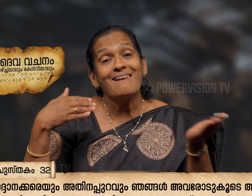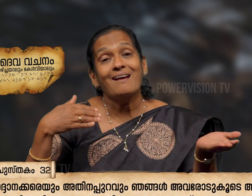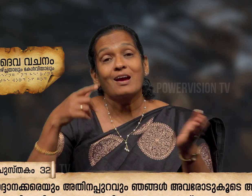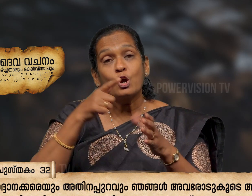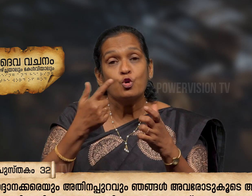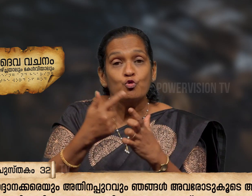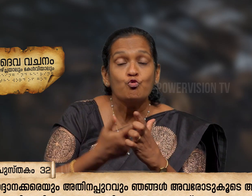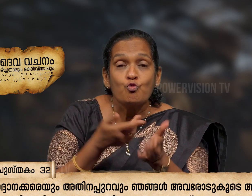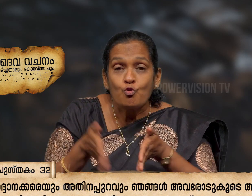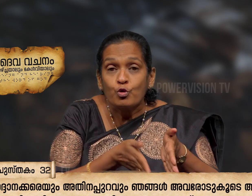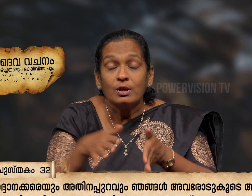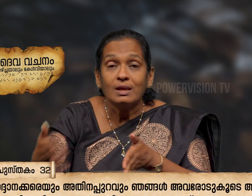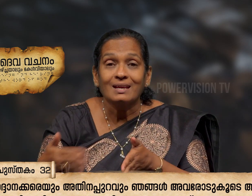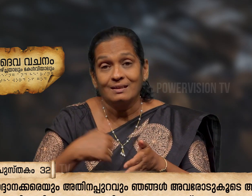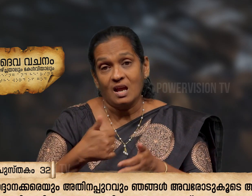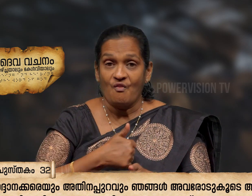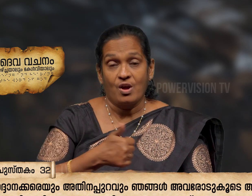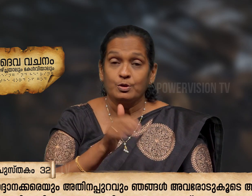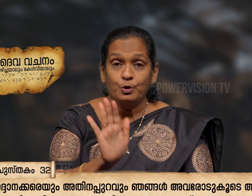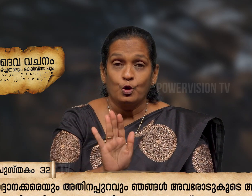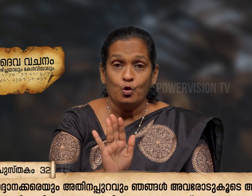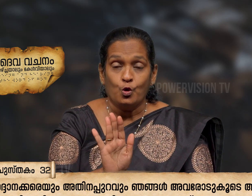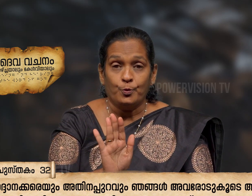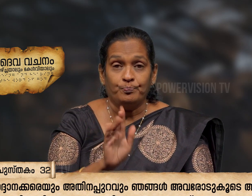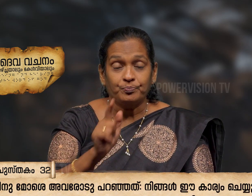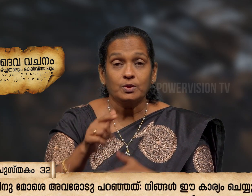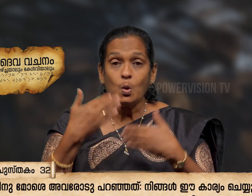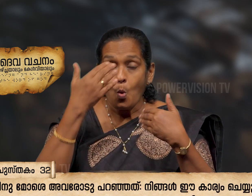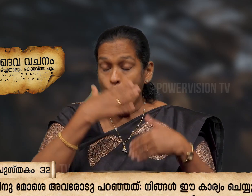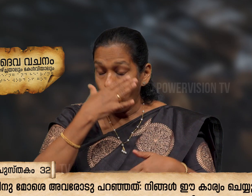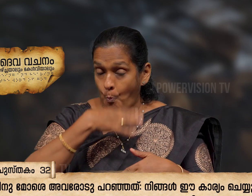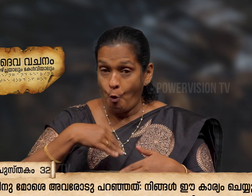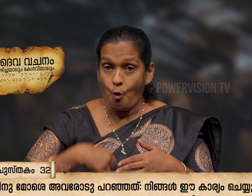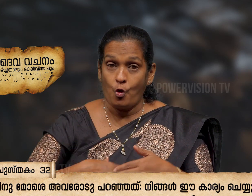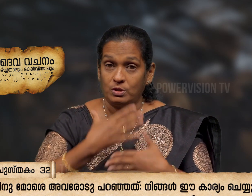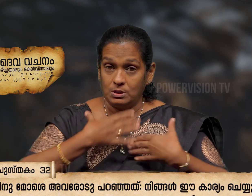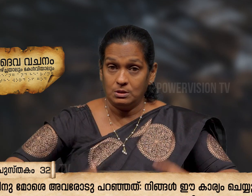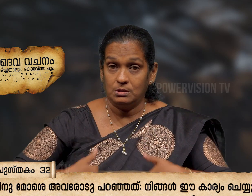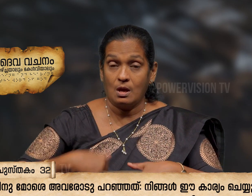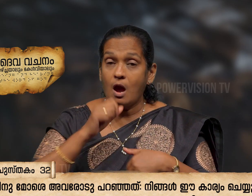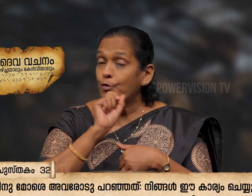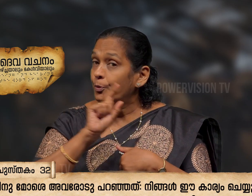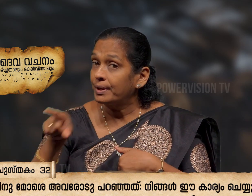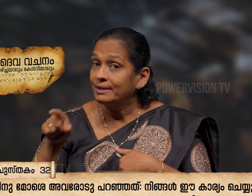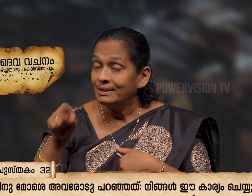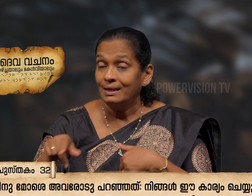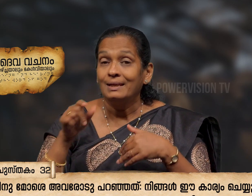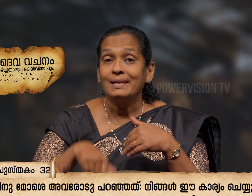യോർദാനിക്കരെ ഞങ്ങൾക്ക് അവകാശമുണ്ടല്ലോ. അതിന് മോശ അവരോട് പറഞ്ഞത്, നിങ്ങൾ ഈ